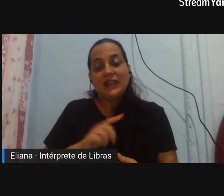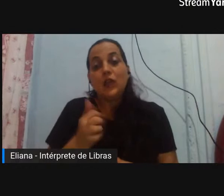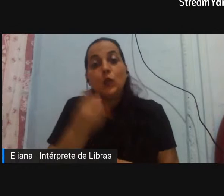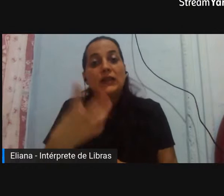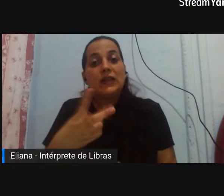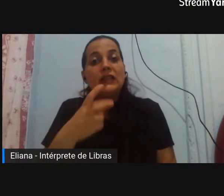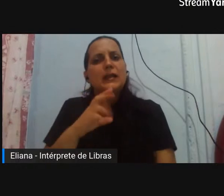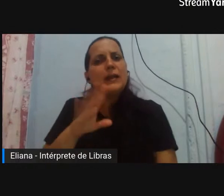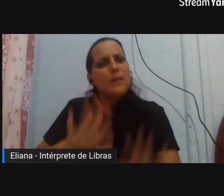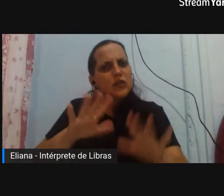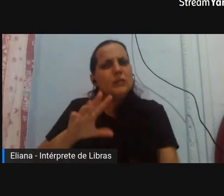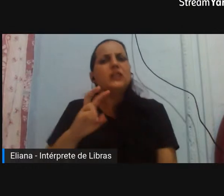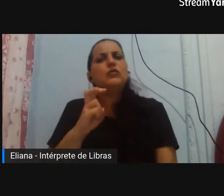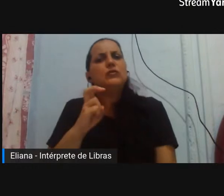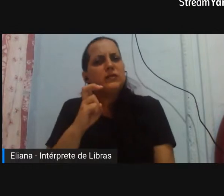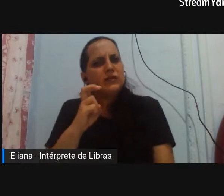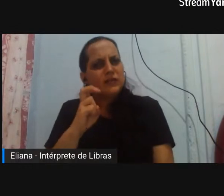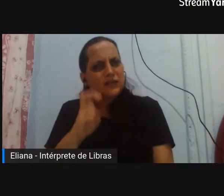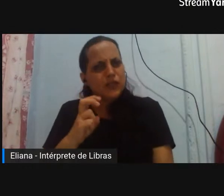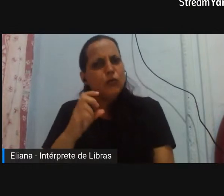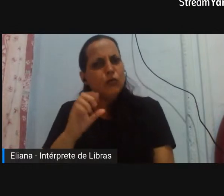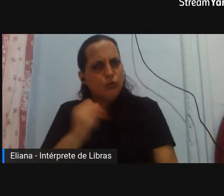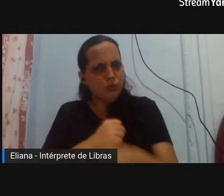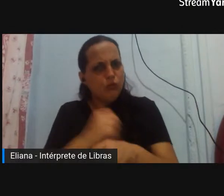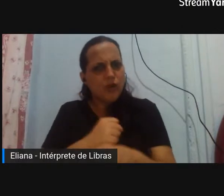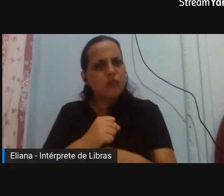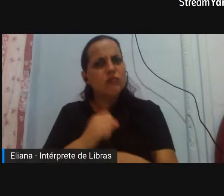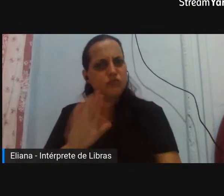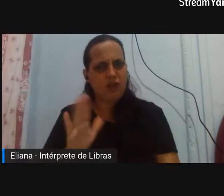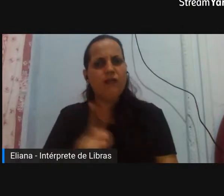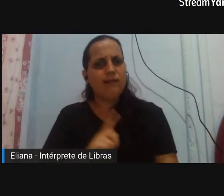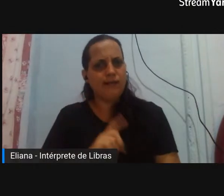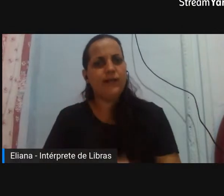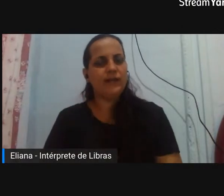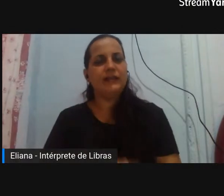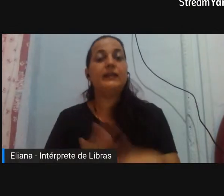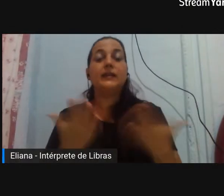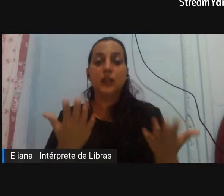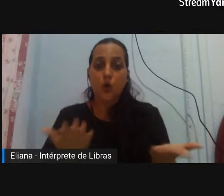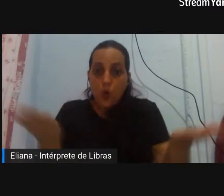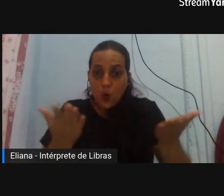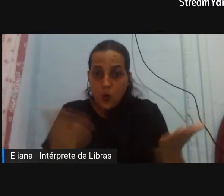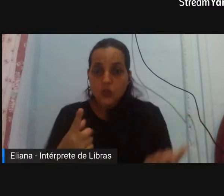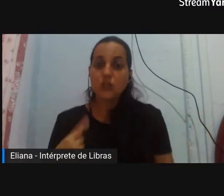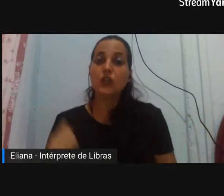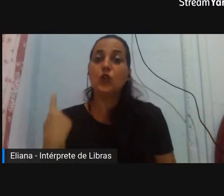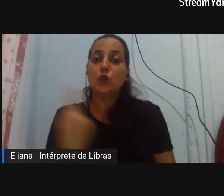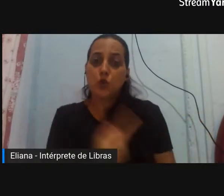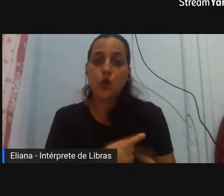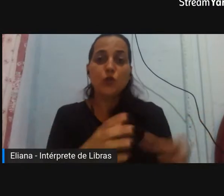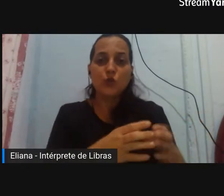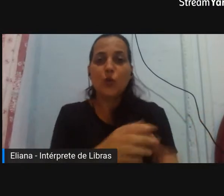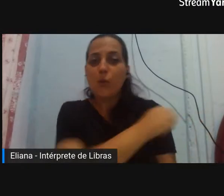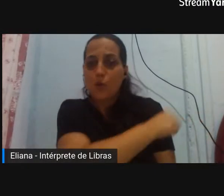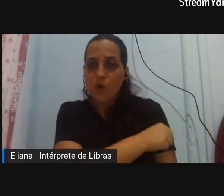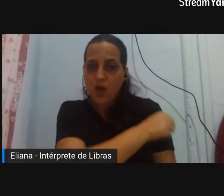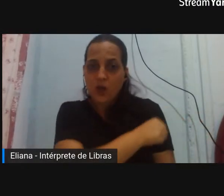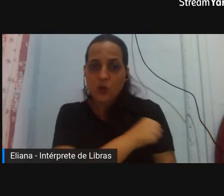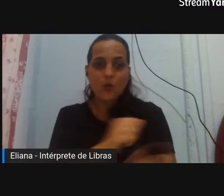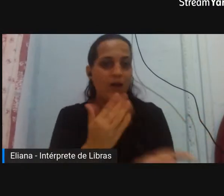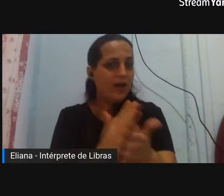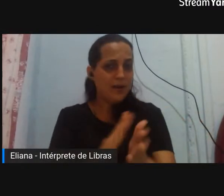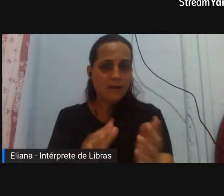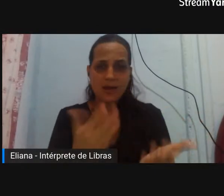existência, e que, portanto, quando os nossos alunos e alunas concluírem seus